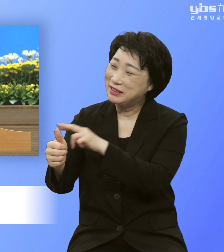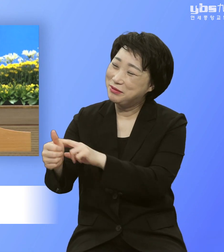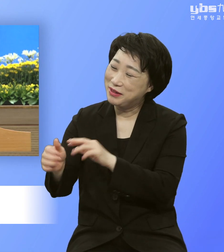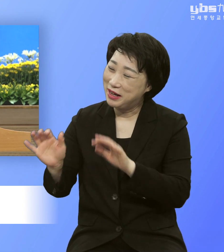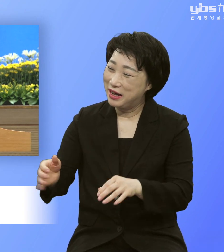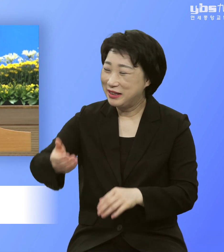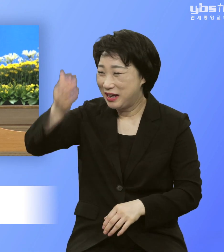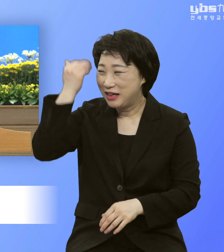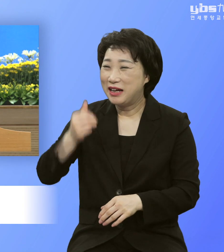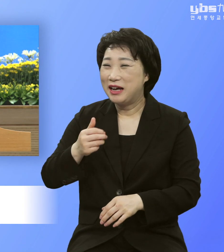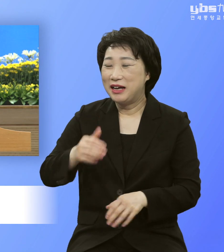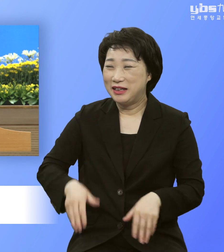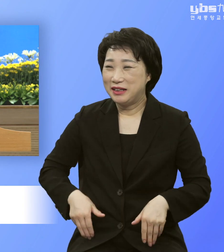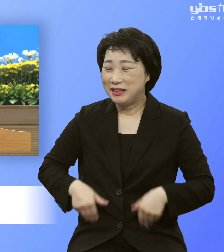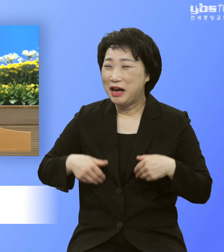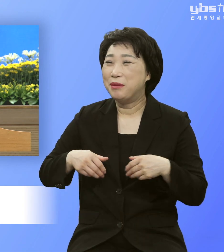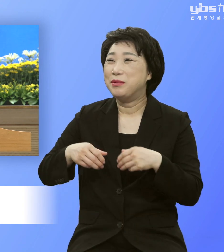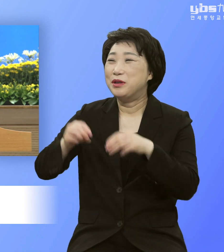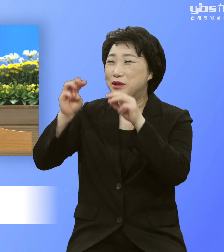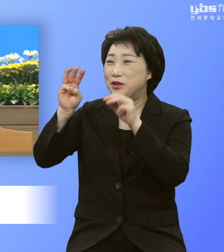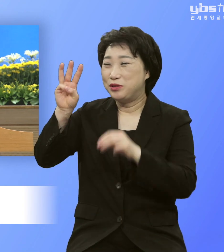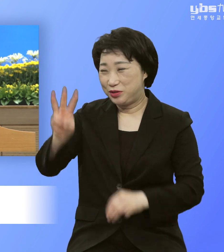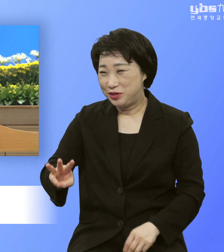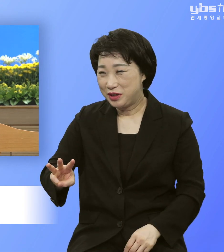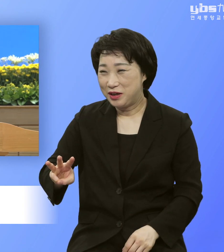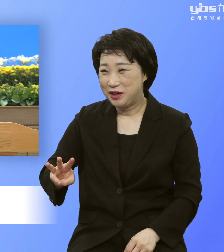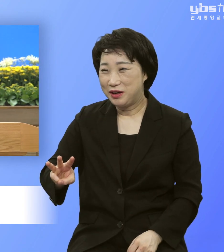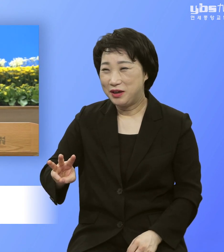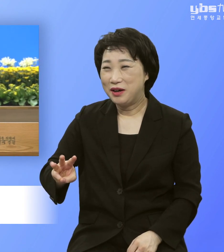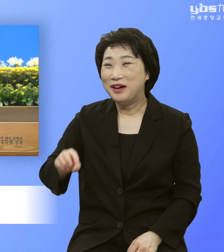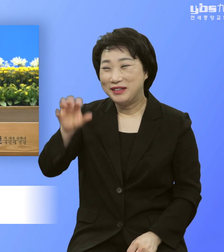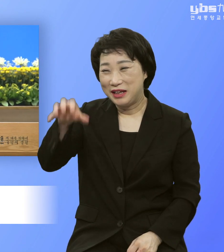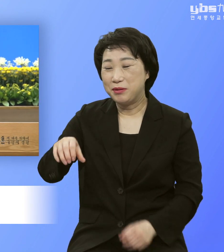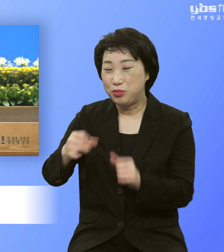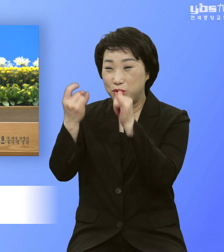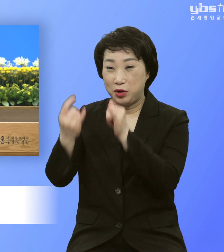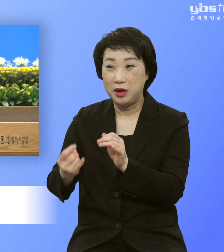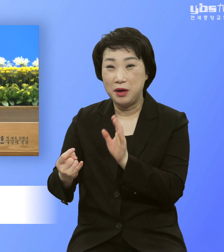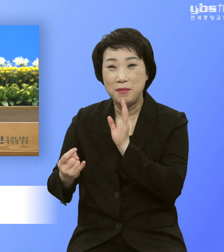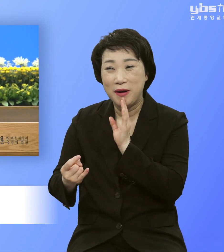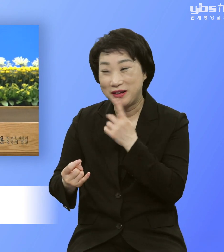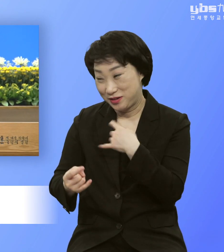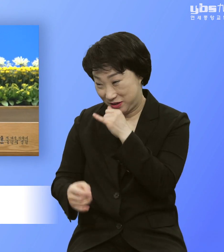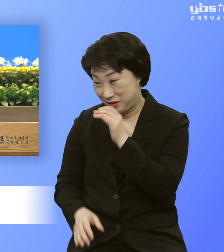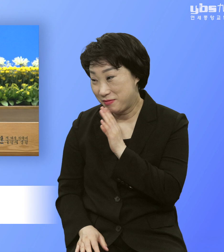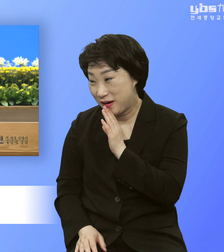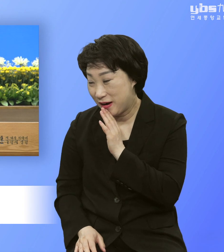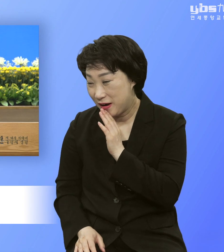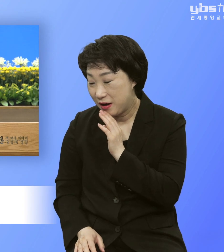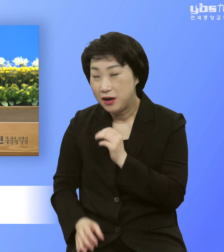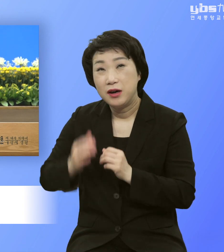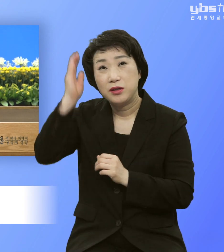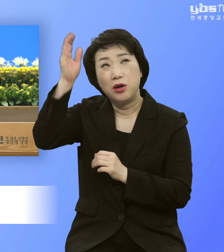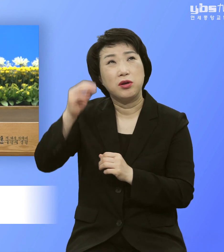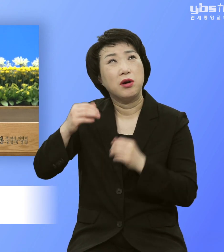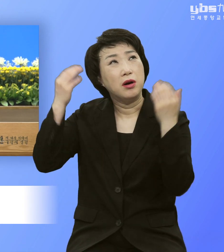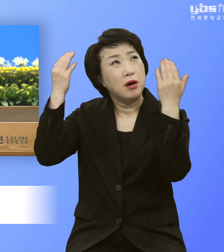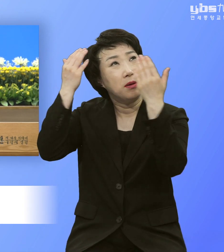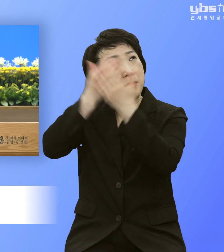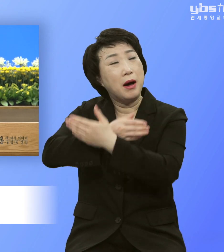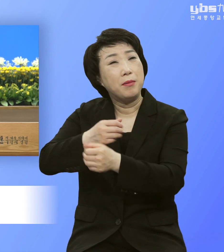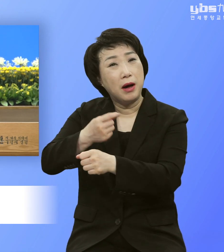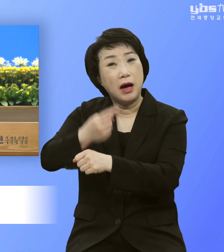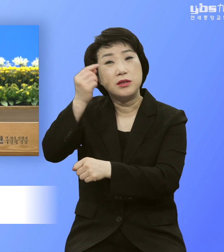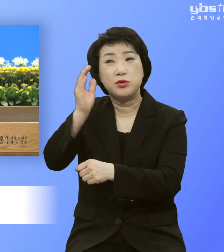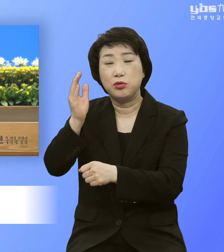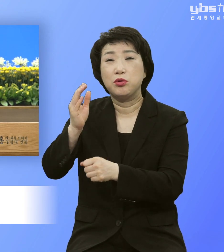그때 부흥회 하다가 설교가 보통 밤 1시 이렇게 끝나? 근데